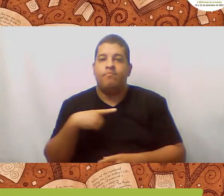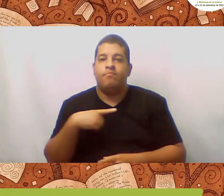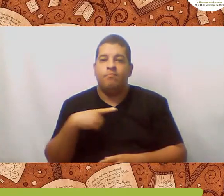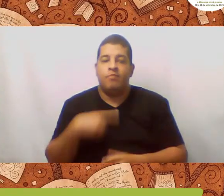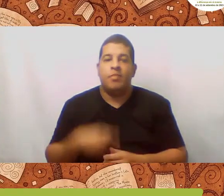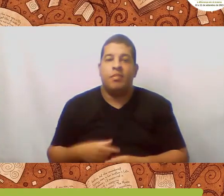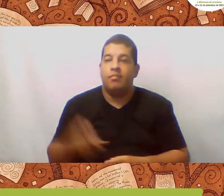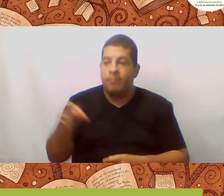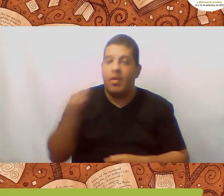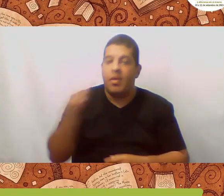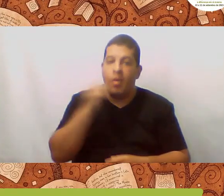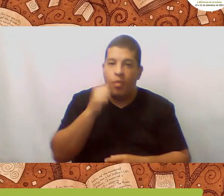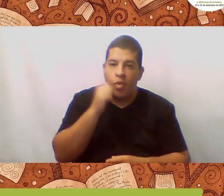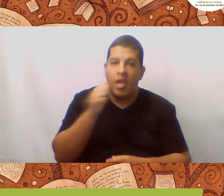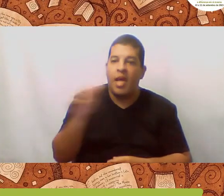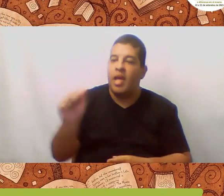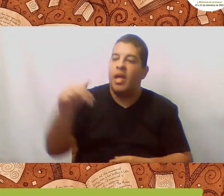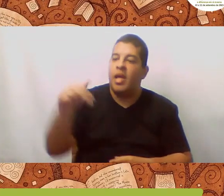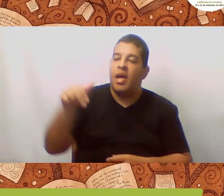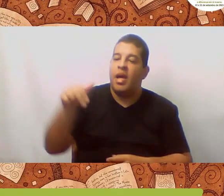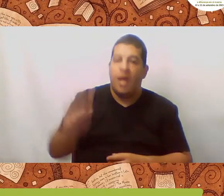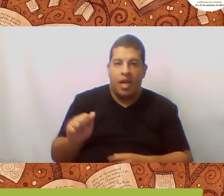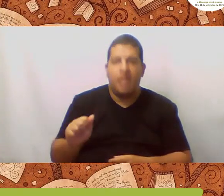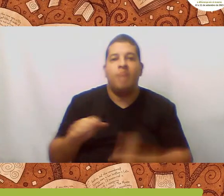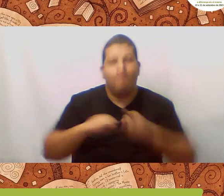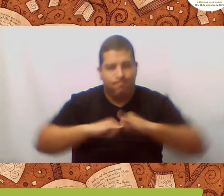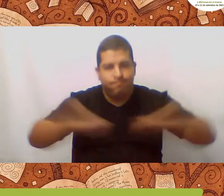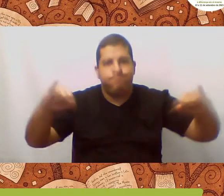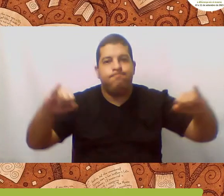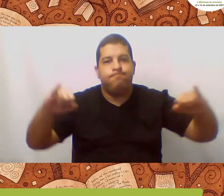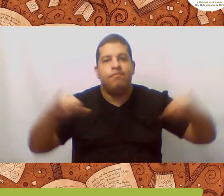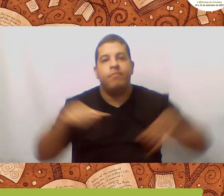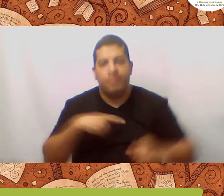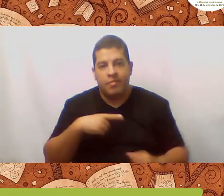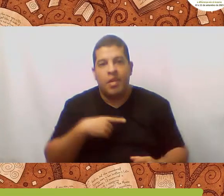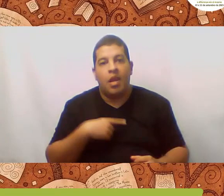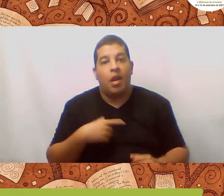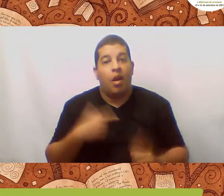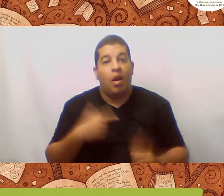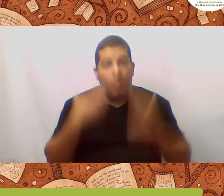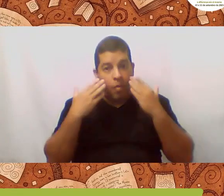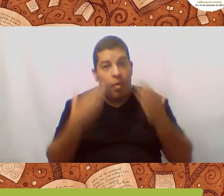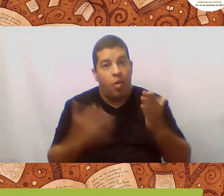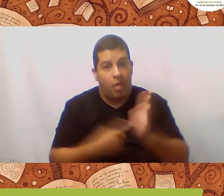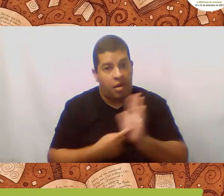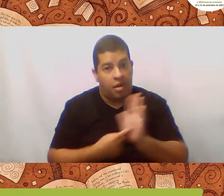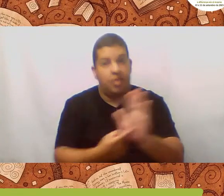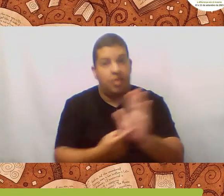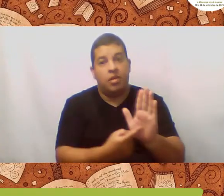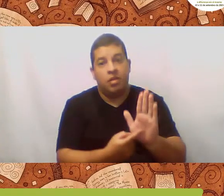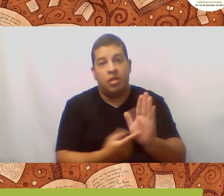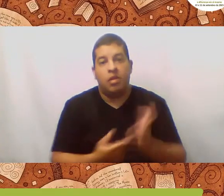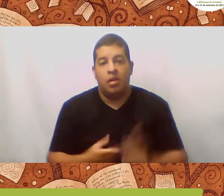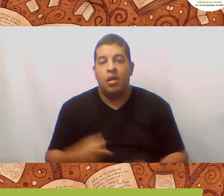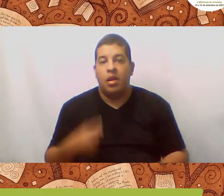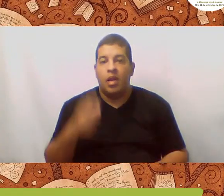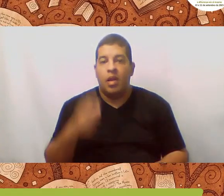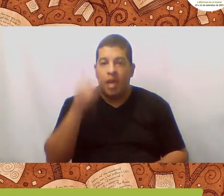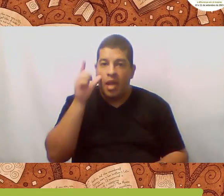Hagner denuncia, né? E onde ela mostra, e eu acho que esse é um dos pontos interessantes da